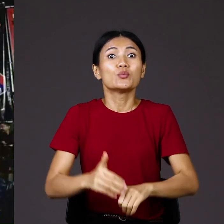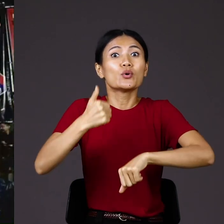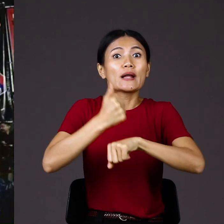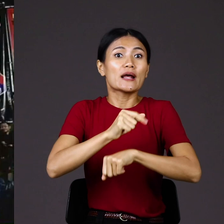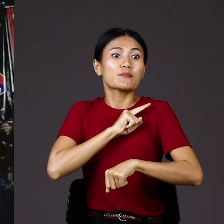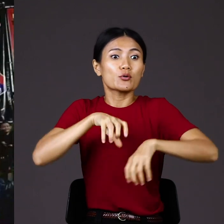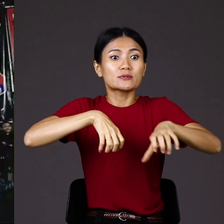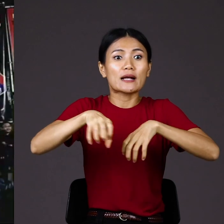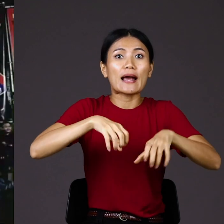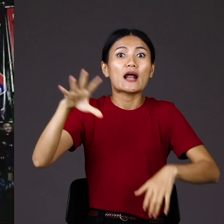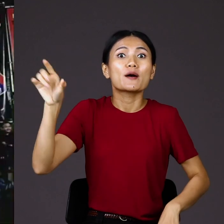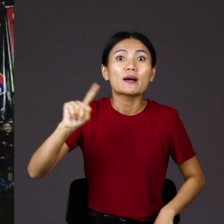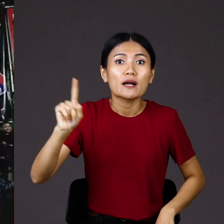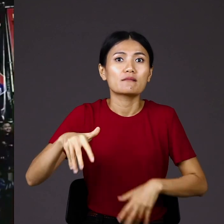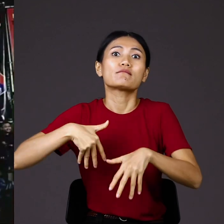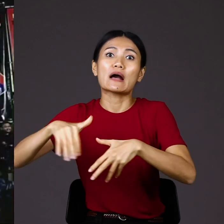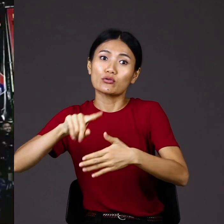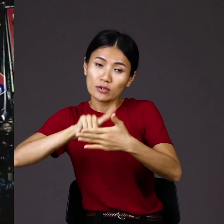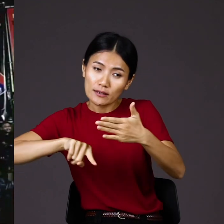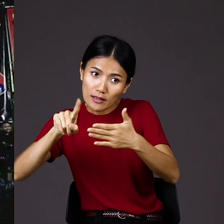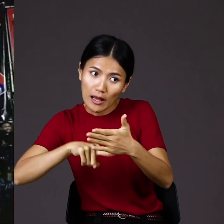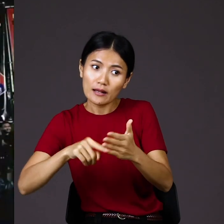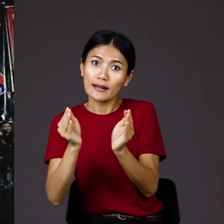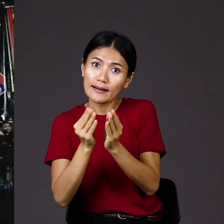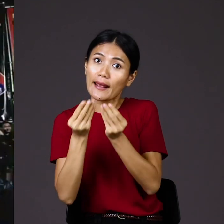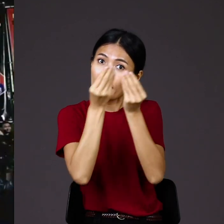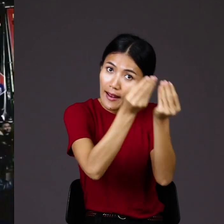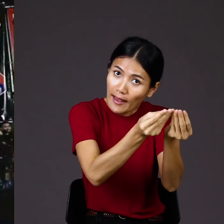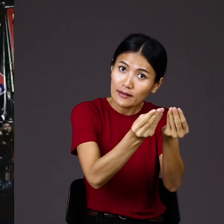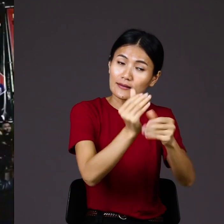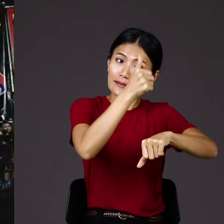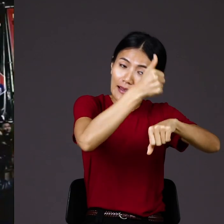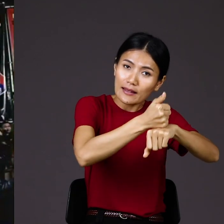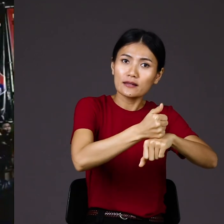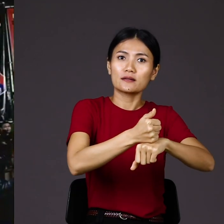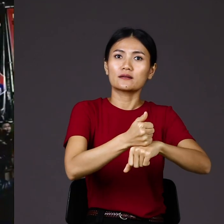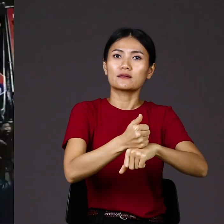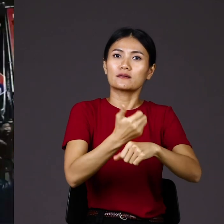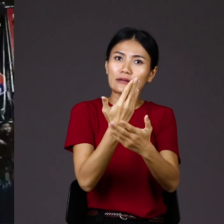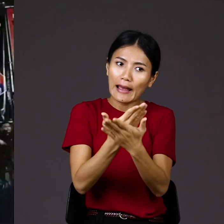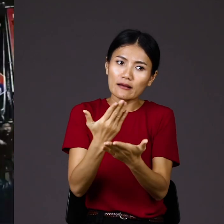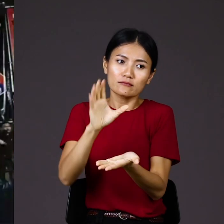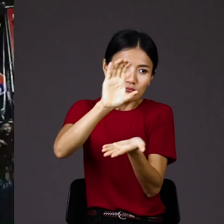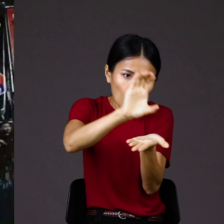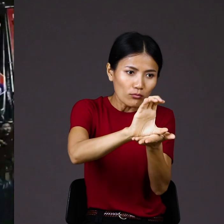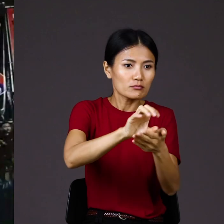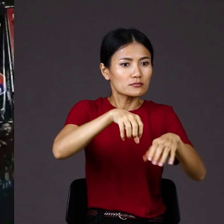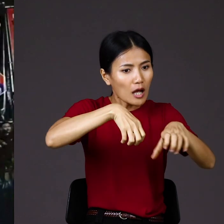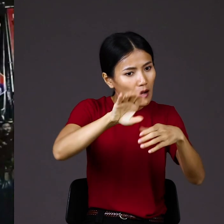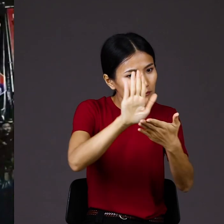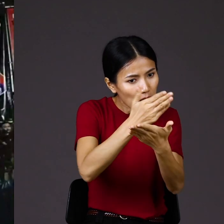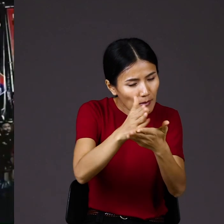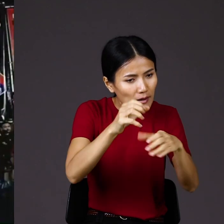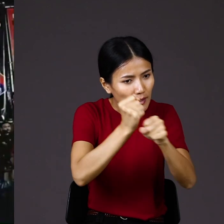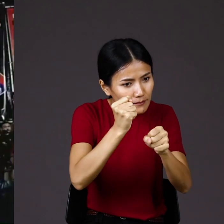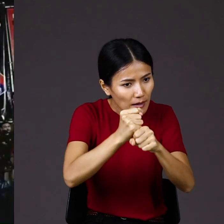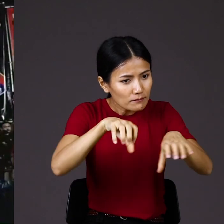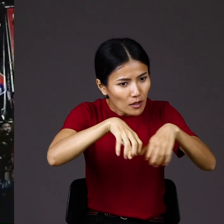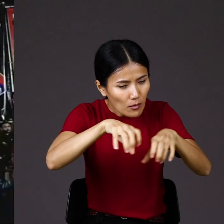แล้วให้ผู้บริหารที่มาจากการเลือกตั้งใช้ภาษีนั้นเพื่อผลักดันจังหวัดของเราให้เจริญก้าวหน้